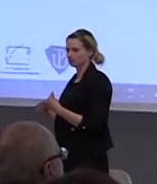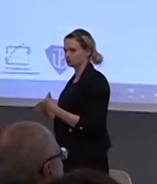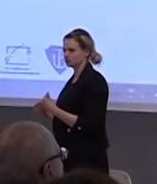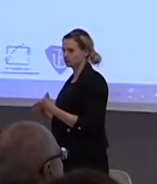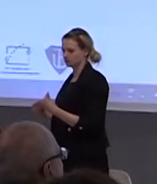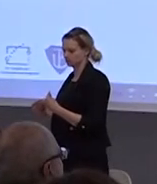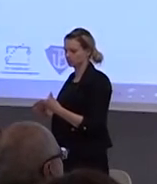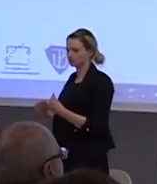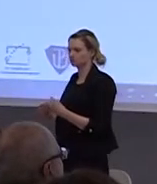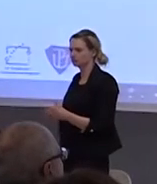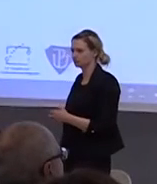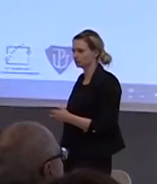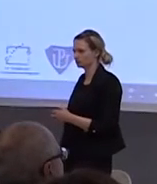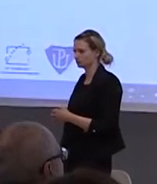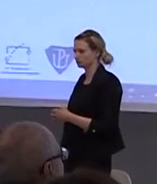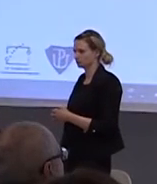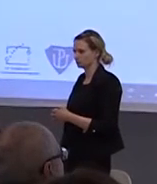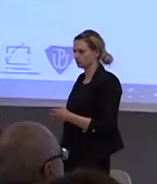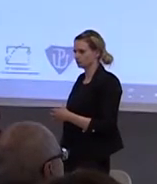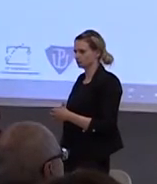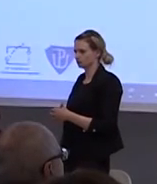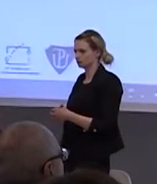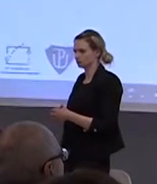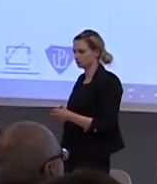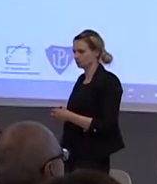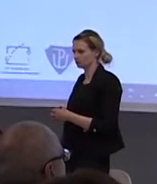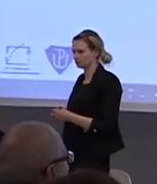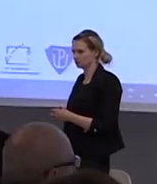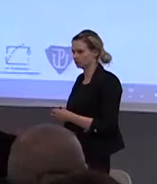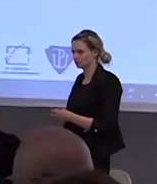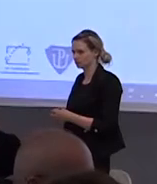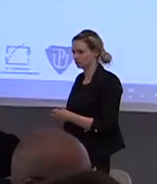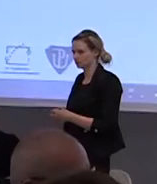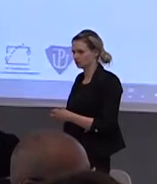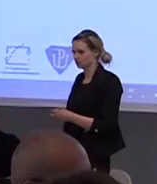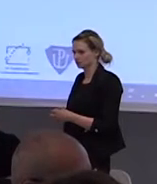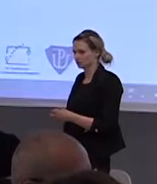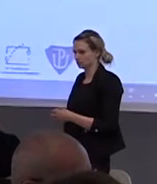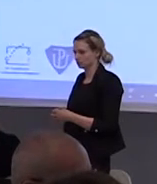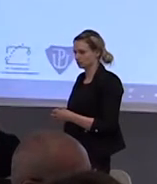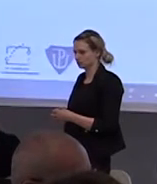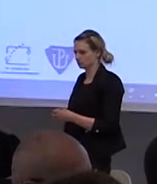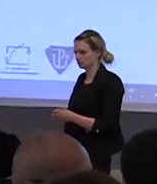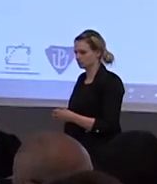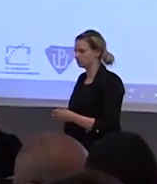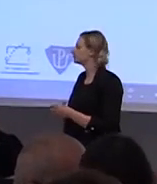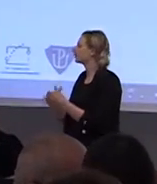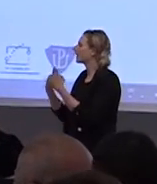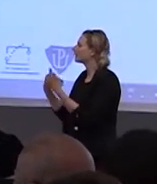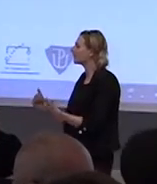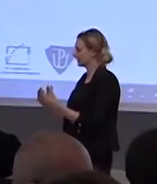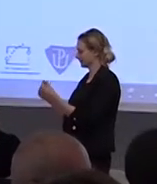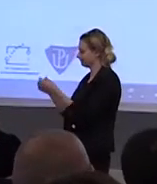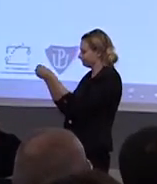happy to speak about this if anybody would like to come up to me afterwards and find out more about it. Na to v tomto úvodu nemám čas,